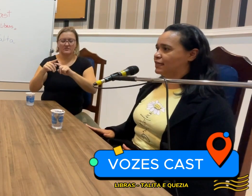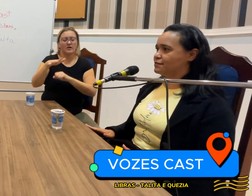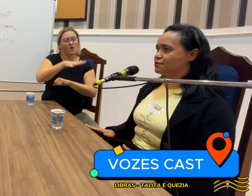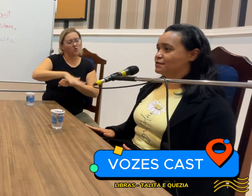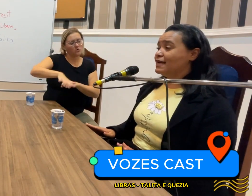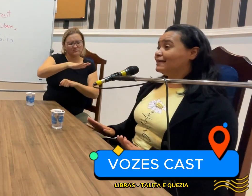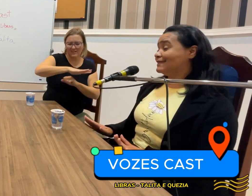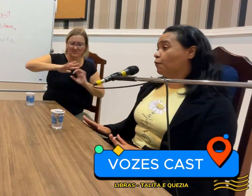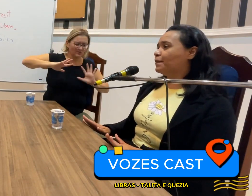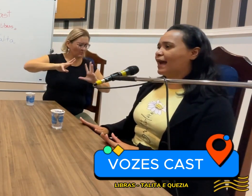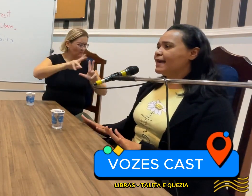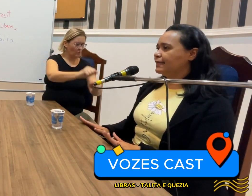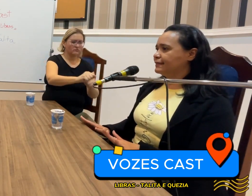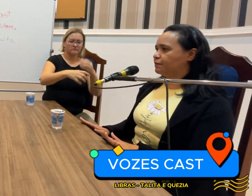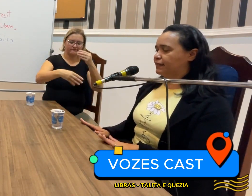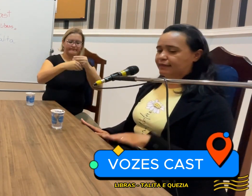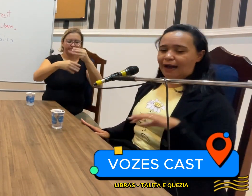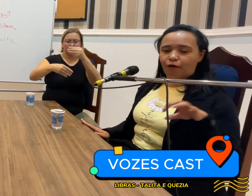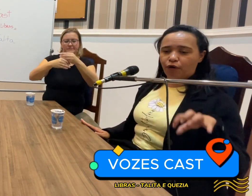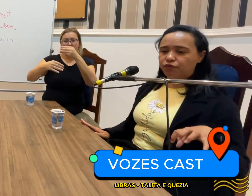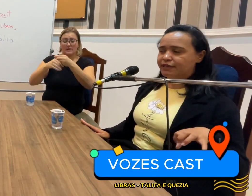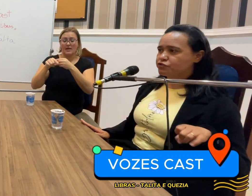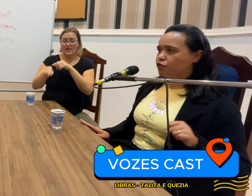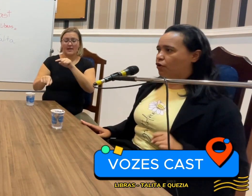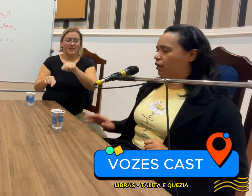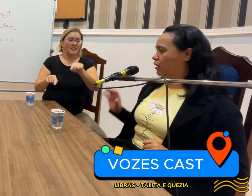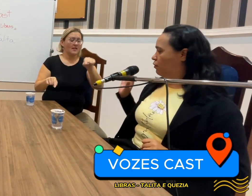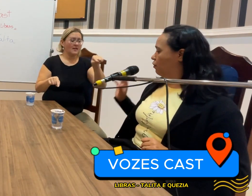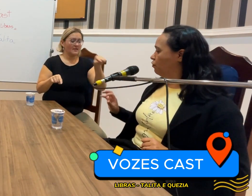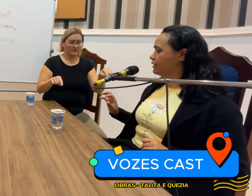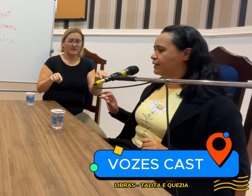outros contextos. Então, para ele interpretar